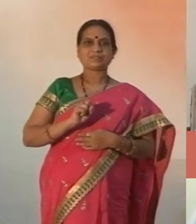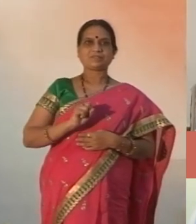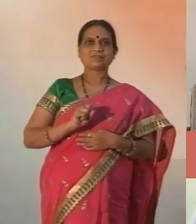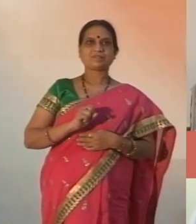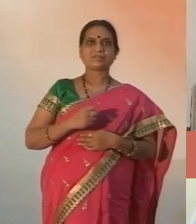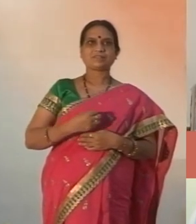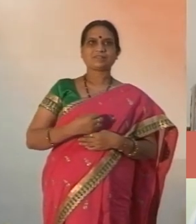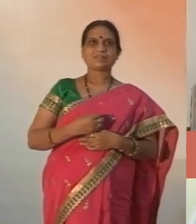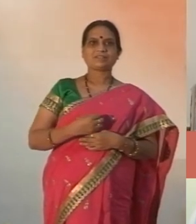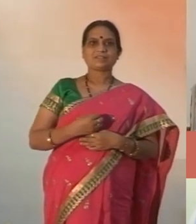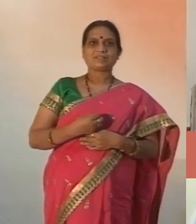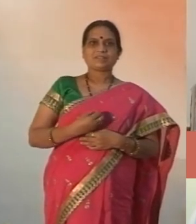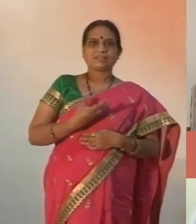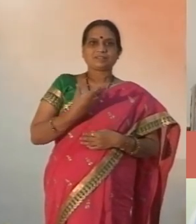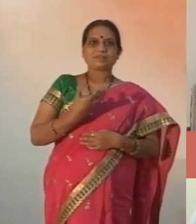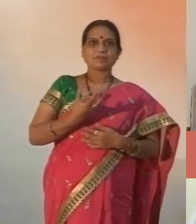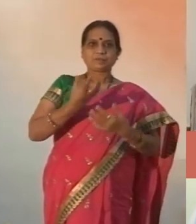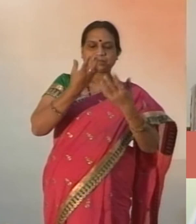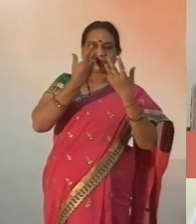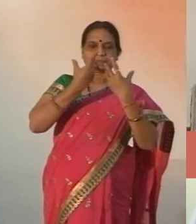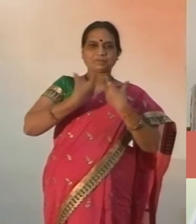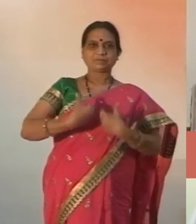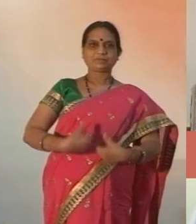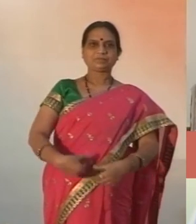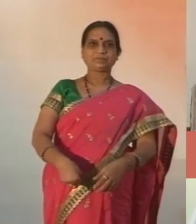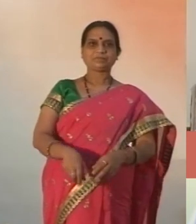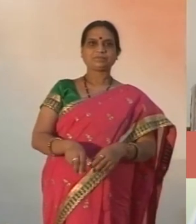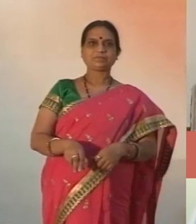आनंद से भरपूर होने लगता है।